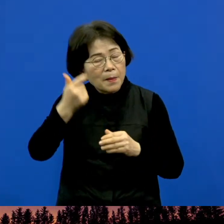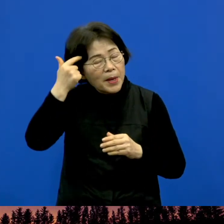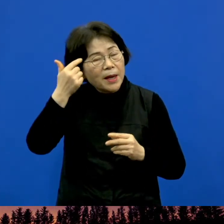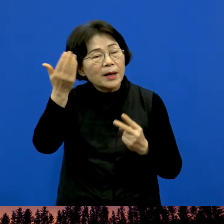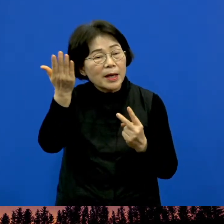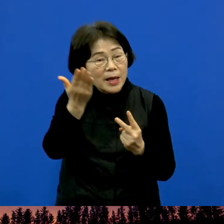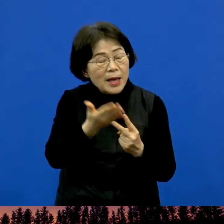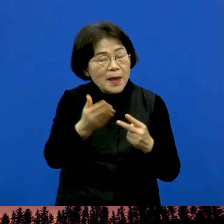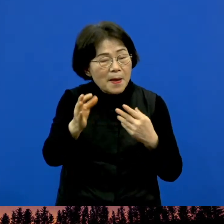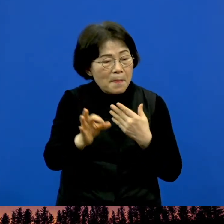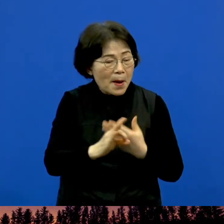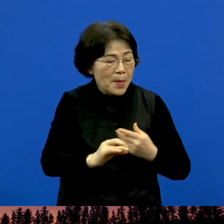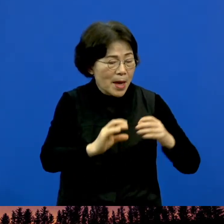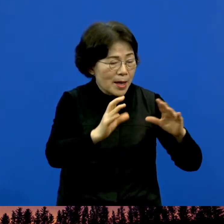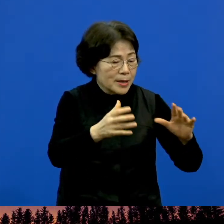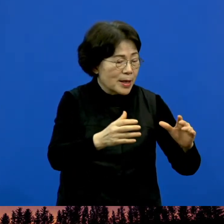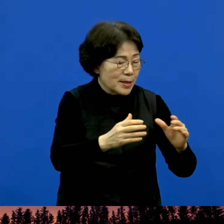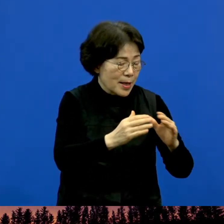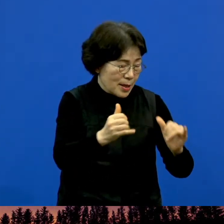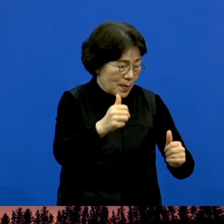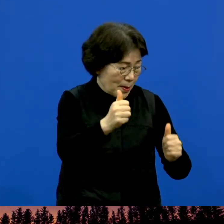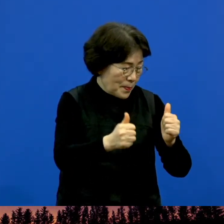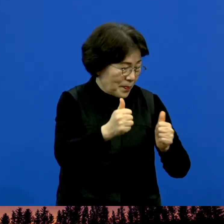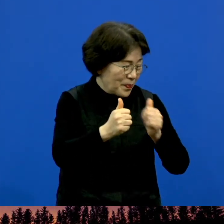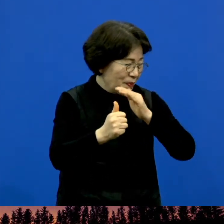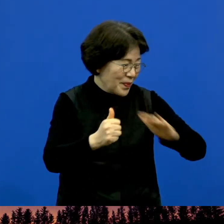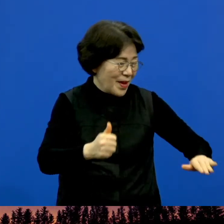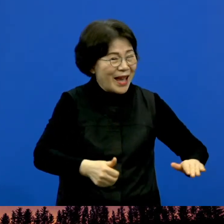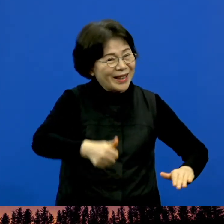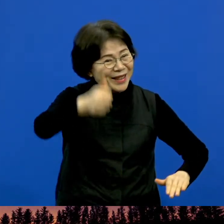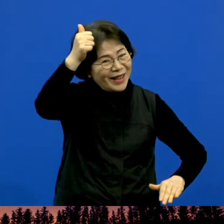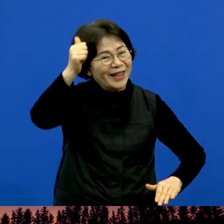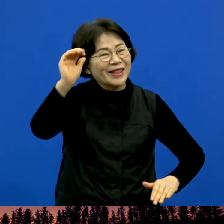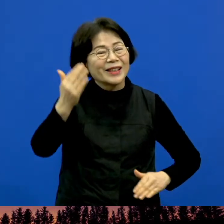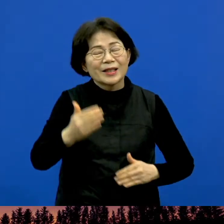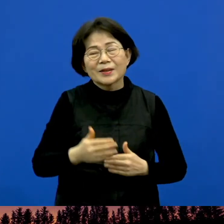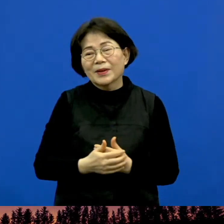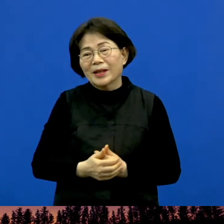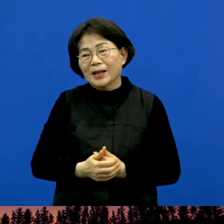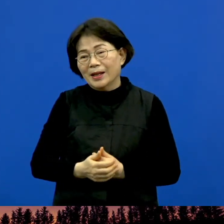거, 하나님의 지혜와 총명이 임하시는 거, 그 게임이 안 되는 거.